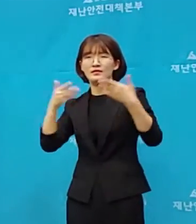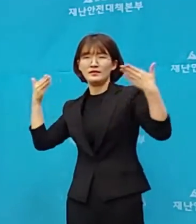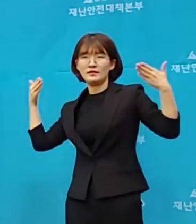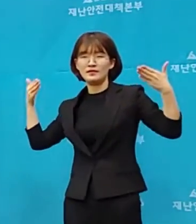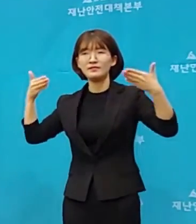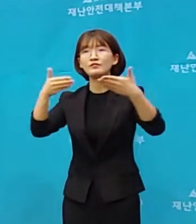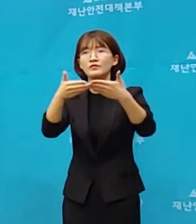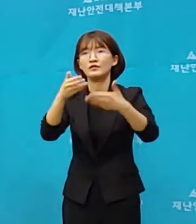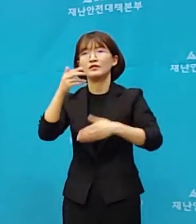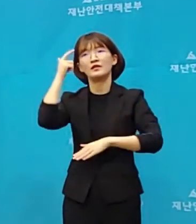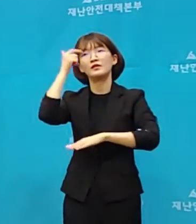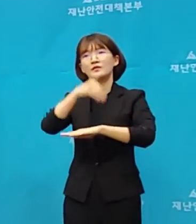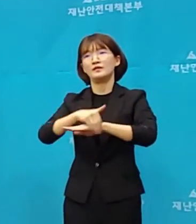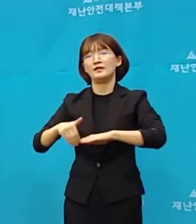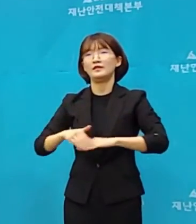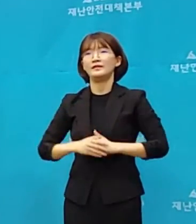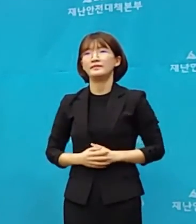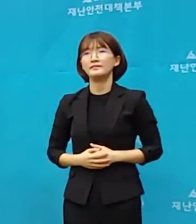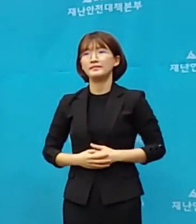집중될 것입니다.